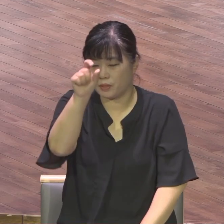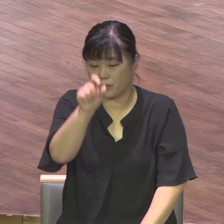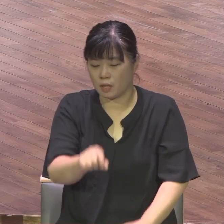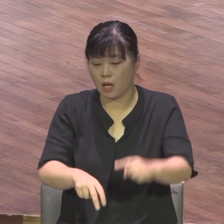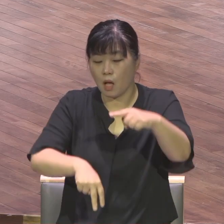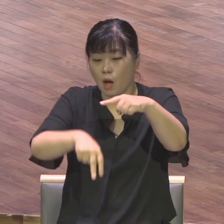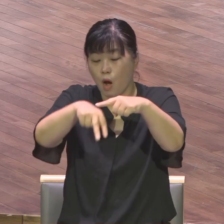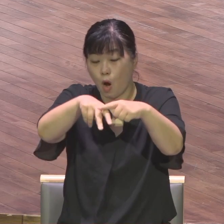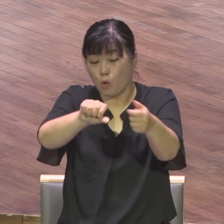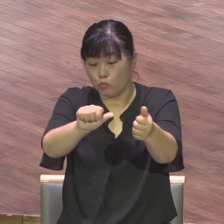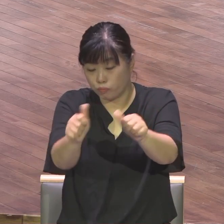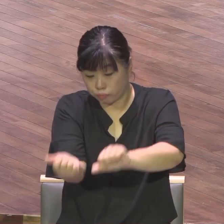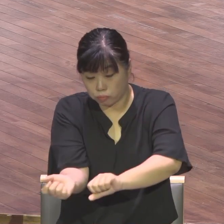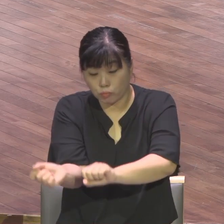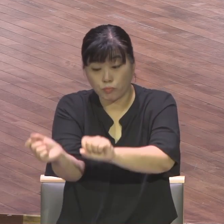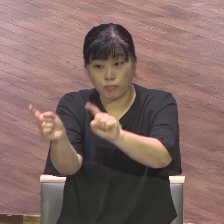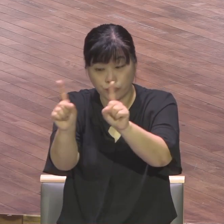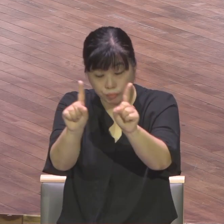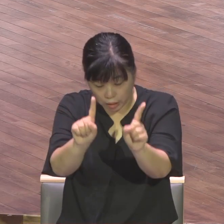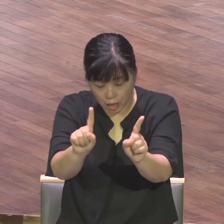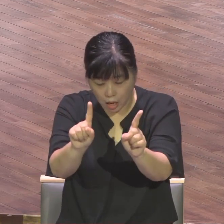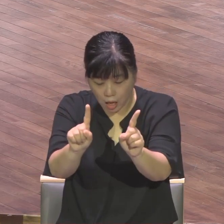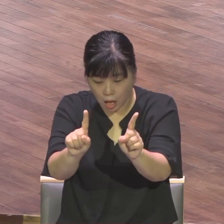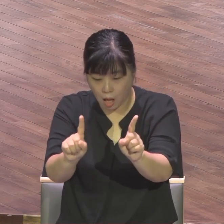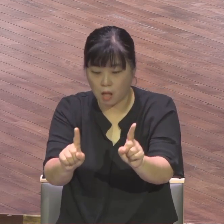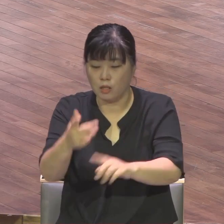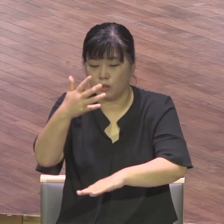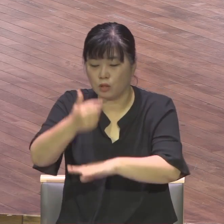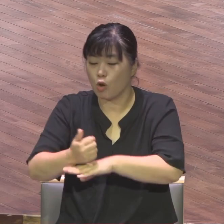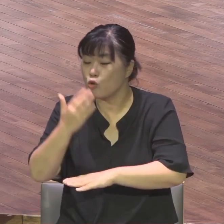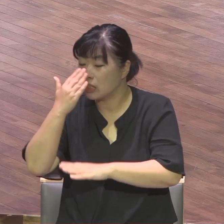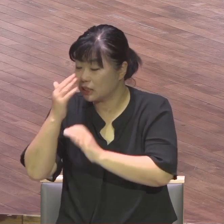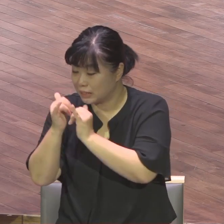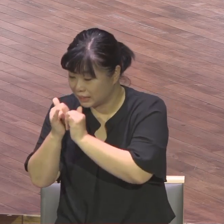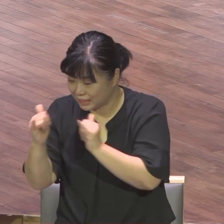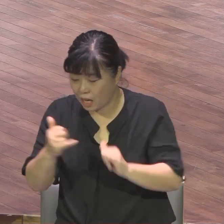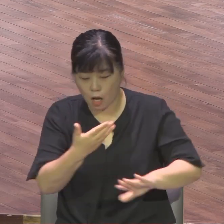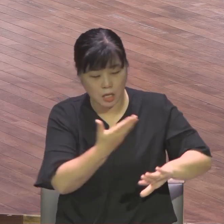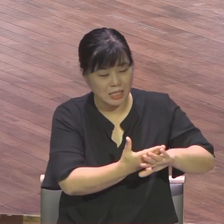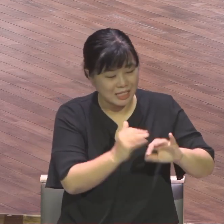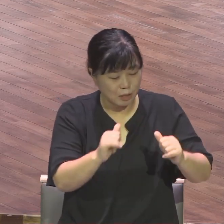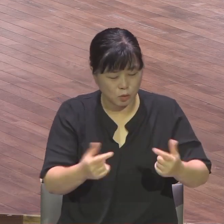한마디로 생명 살리는 선교적 시각으로 좀 바라봐라.